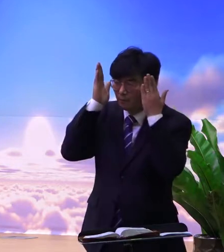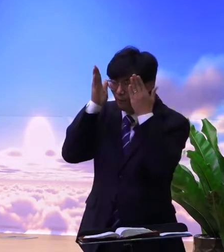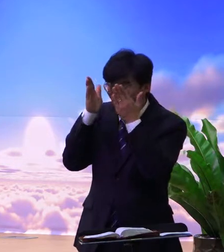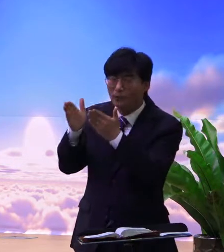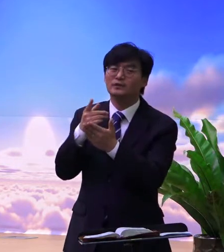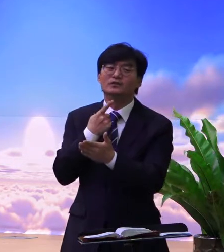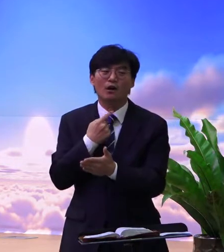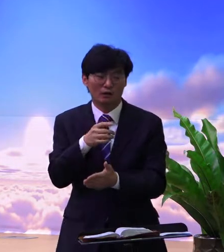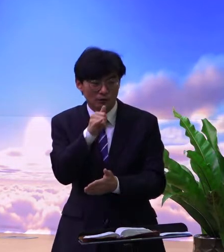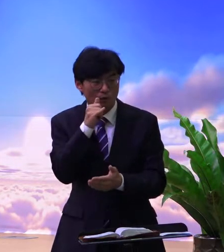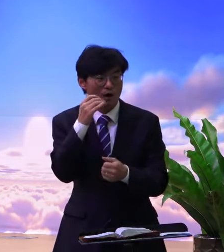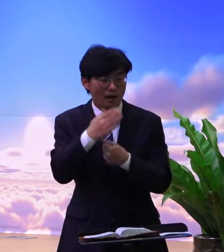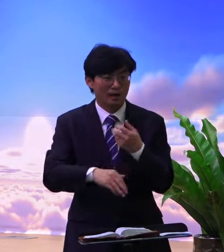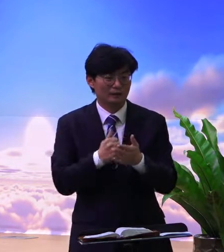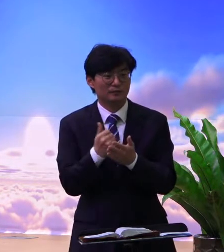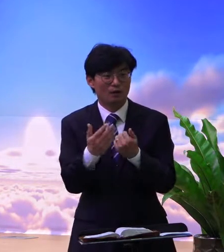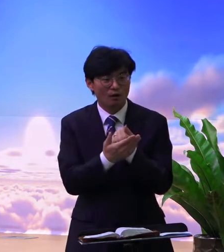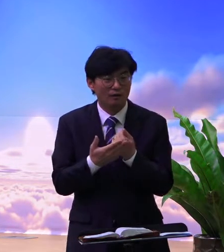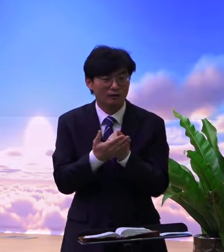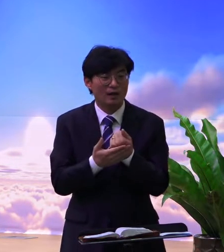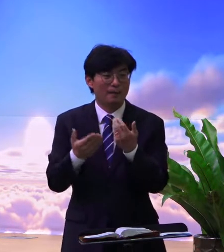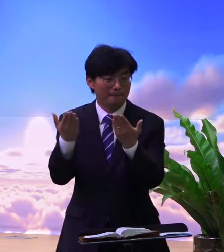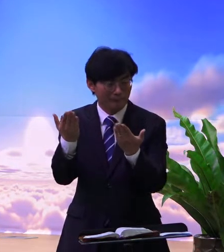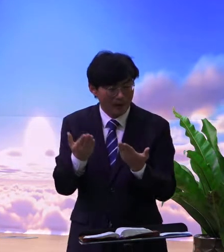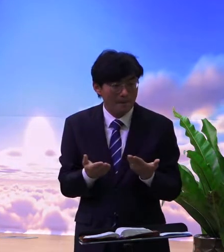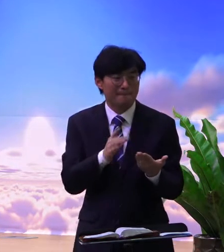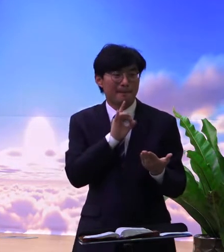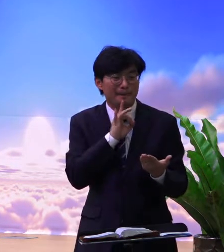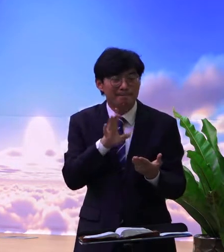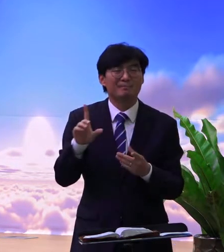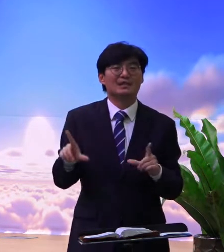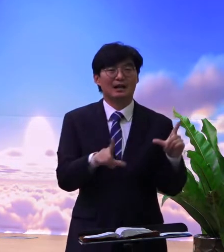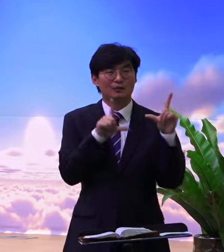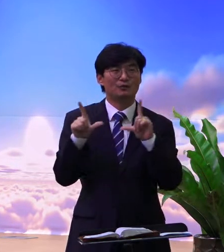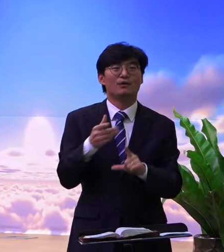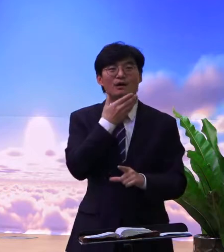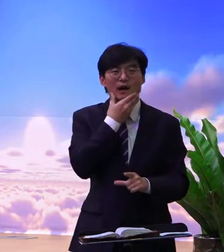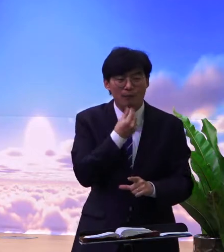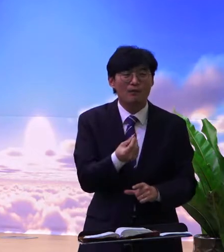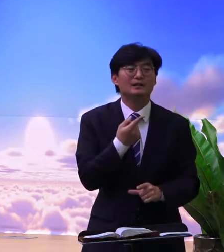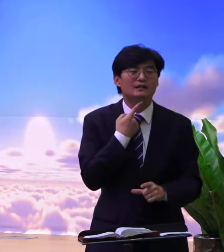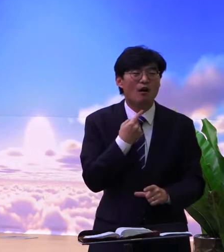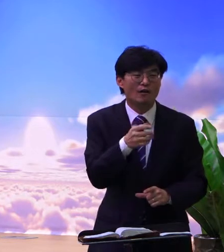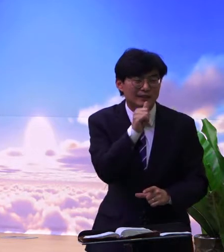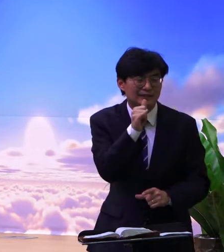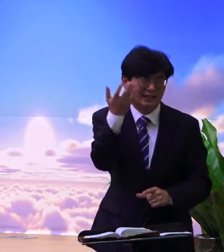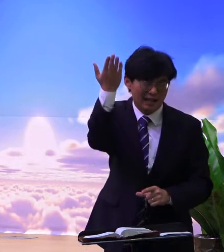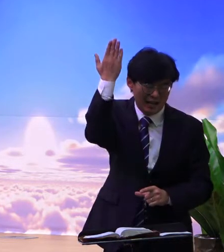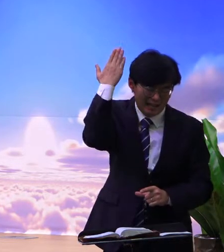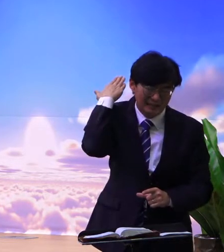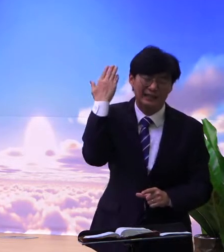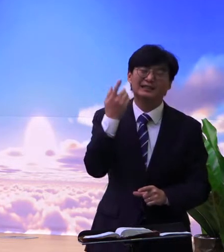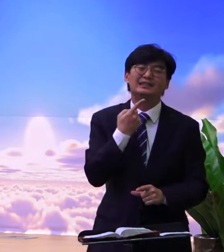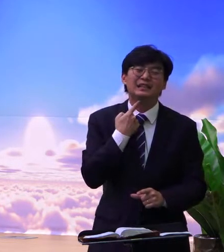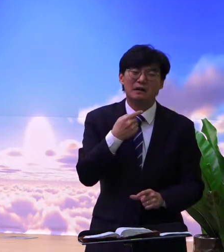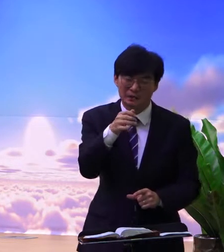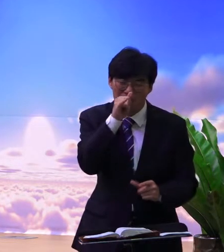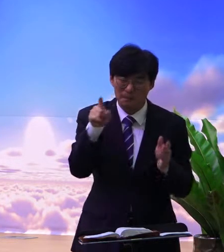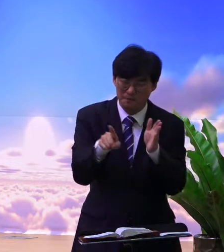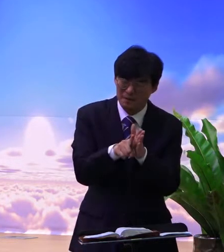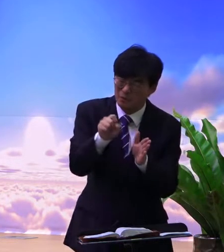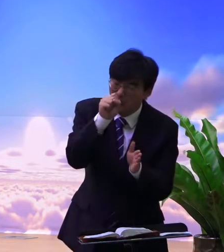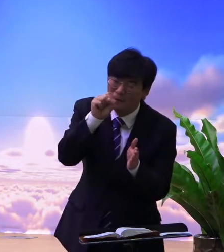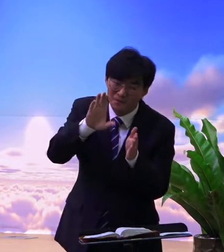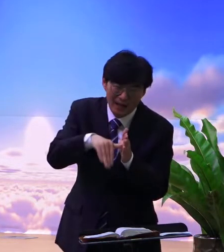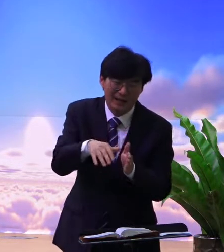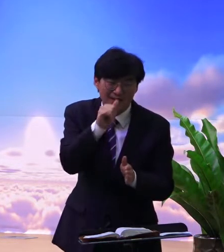주시니까 그래서 살 수 있었고 그것이 너무나 행복했었다 하는 거죠. 그런데